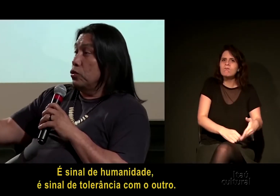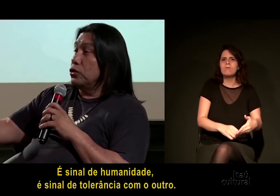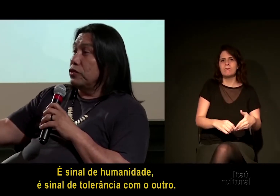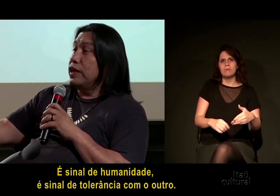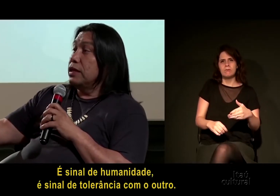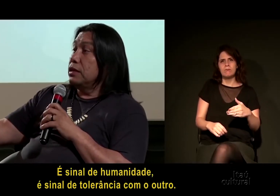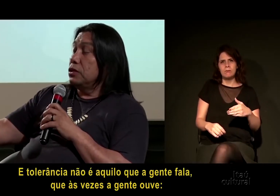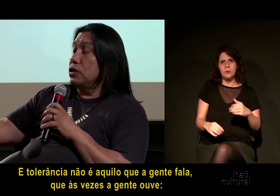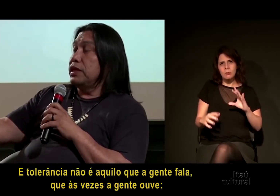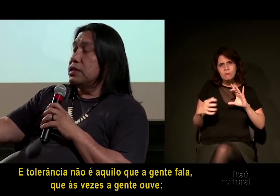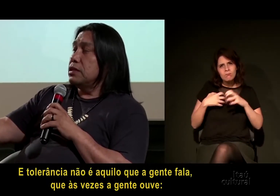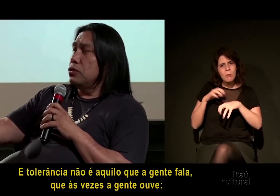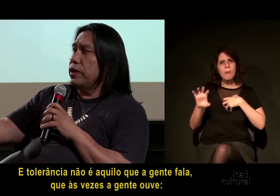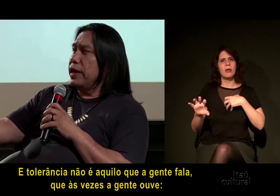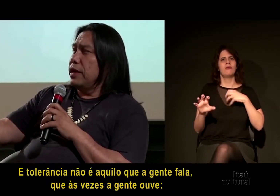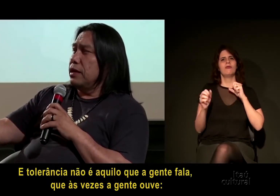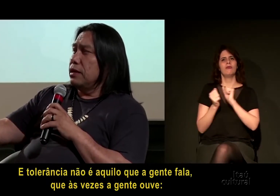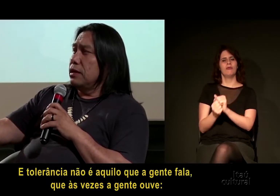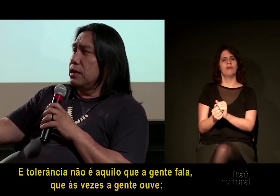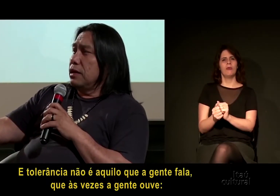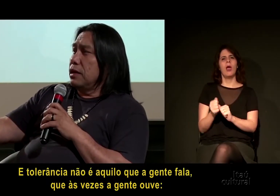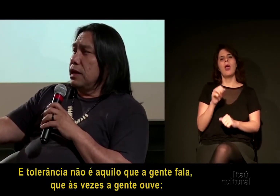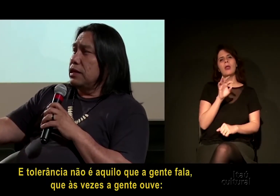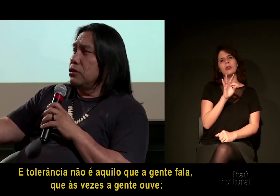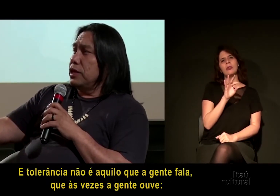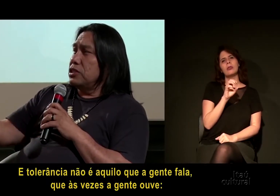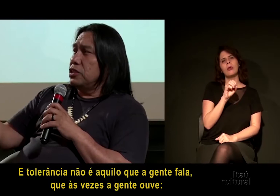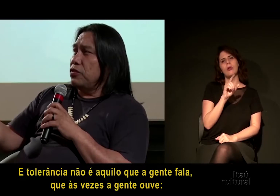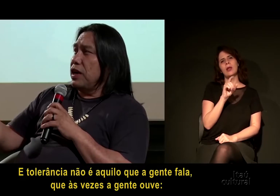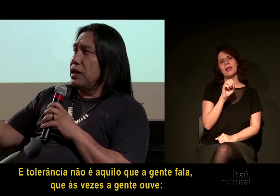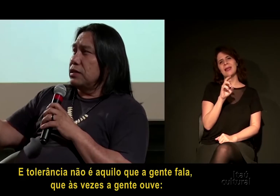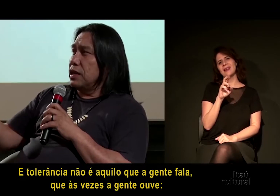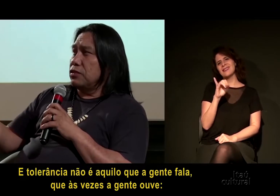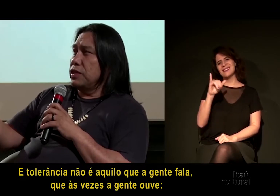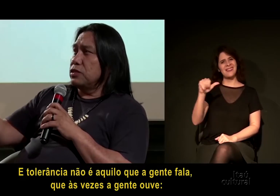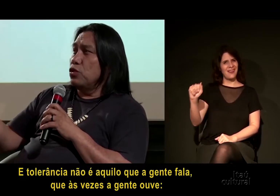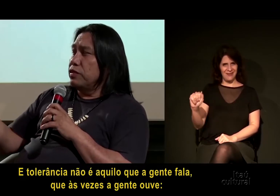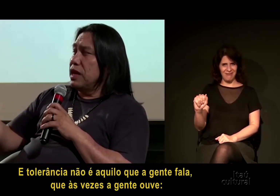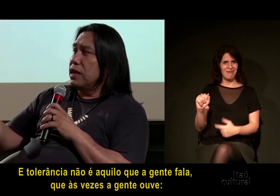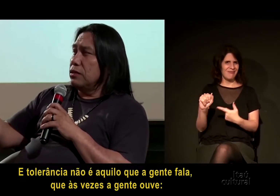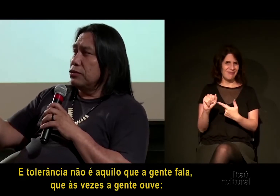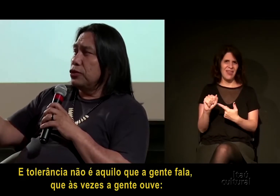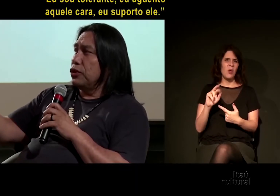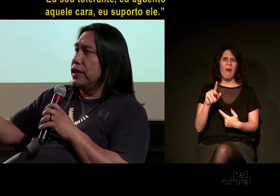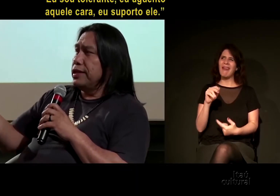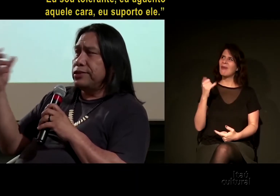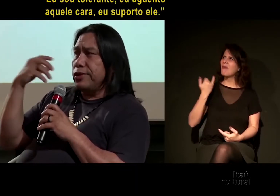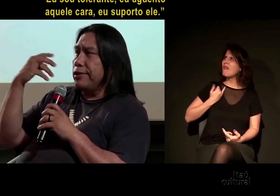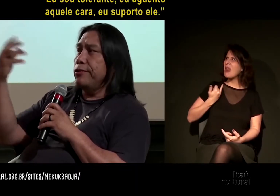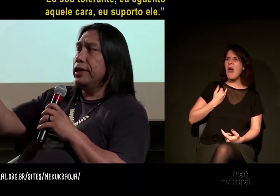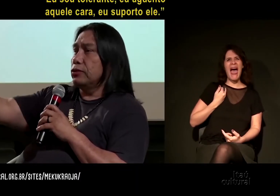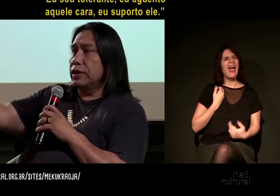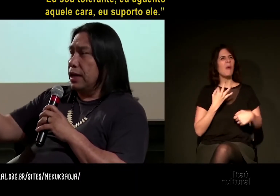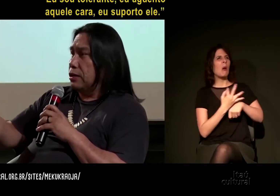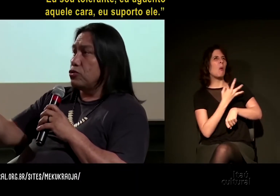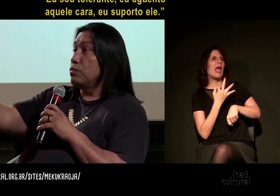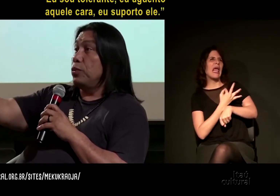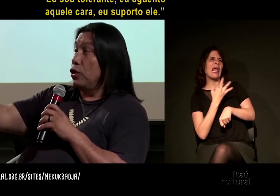outro. Né? E tolerância não é aquilo que a gente fala, às vezes ouve, não, eu sou tolerante, eu aguento o cara, eu suporto